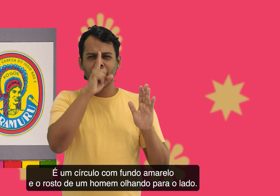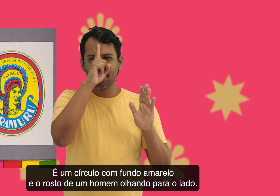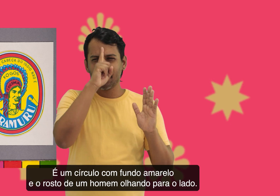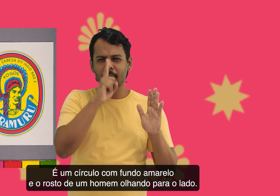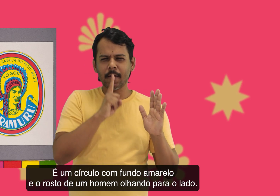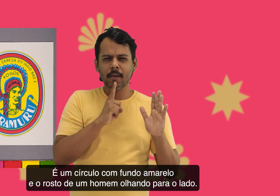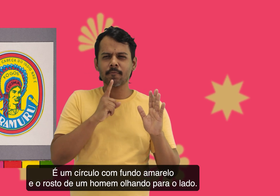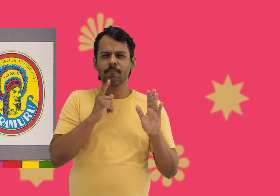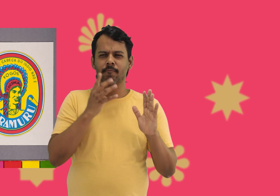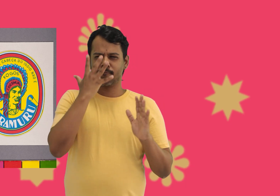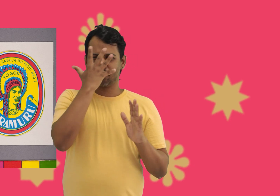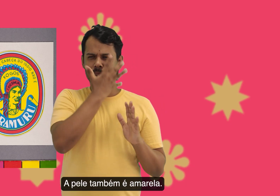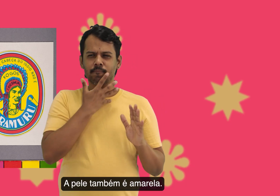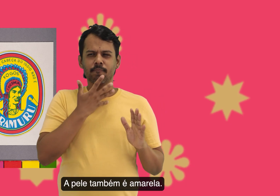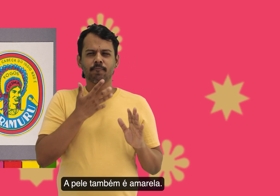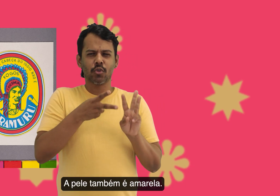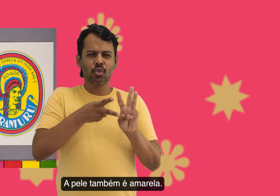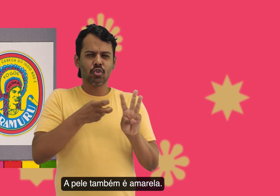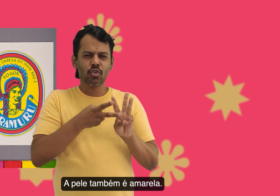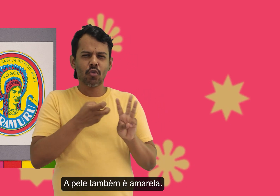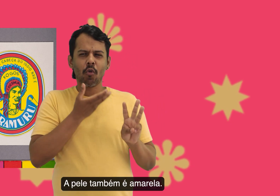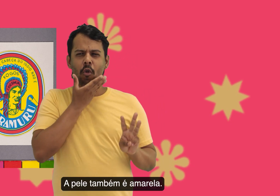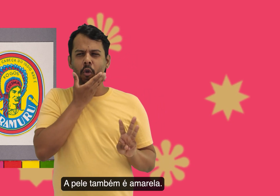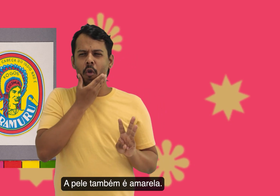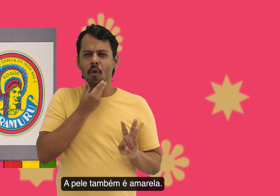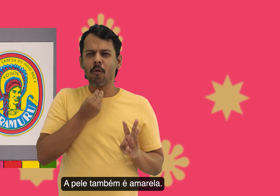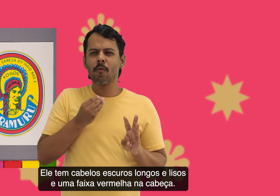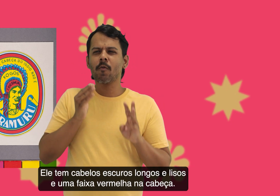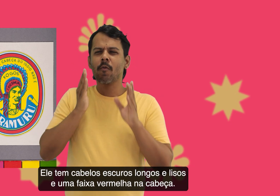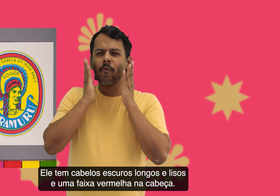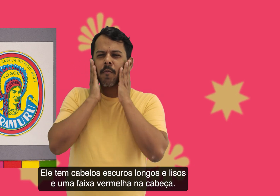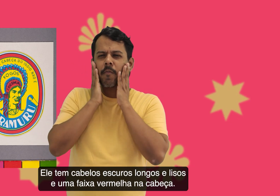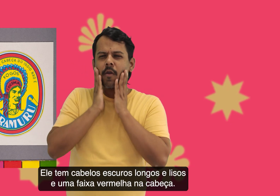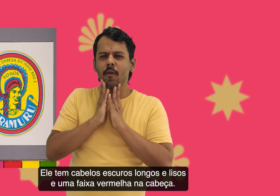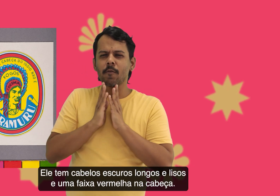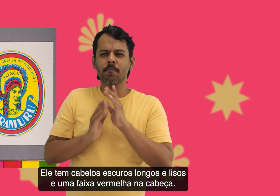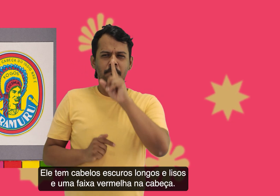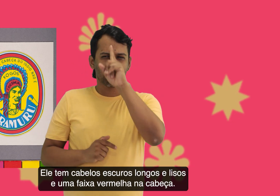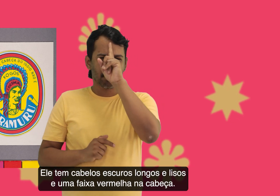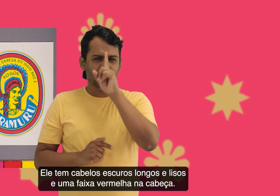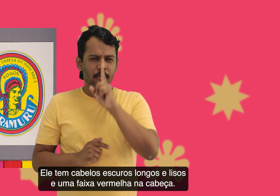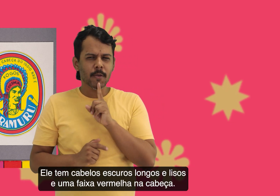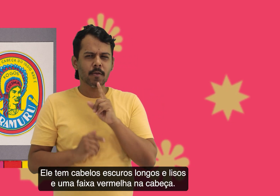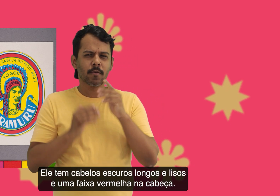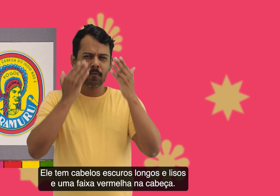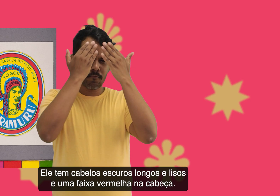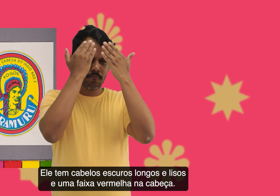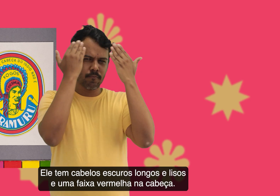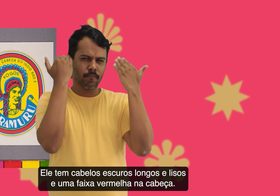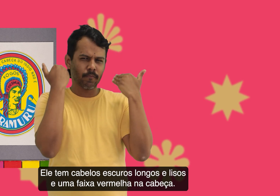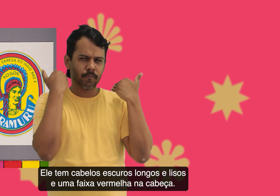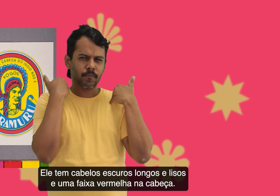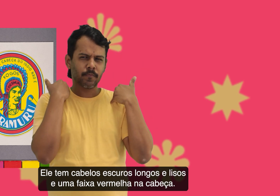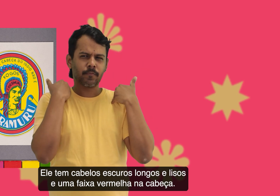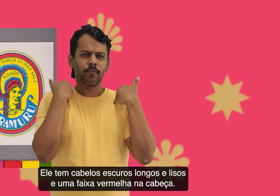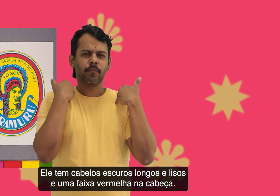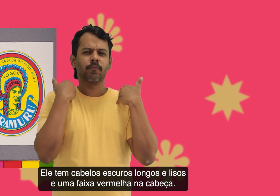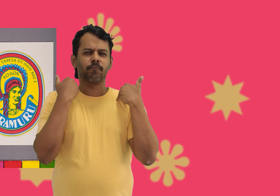de um homem olhando para o lado. A pele também é amarela. Ele tem cabelos escuros, longos e lisos e uma faixa vermelha na